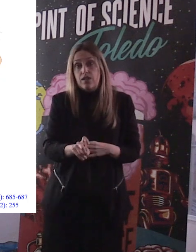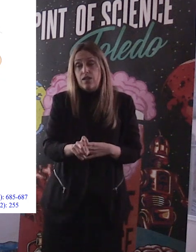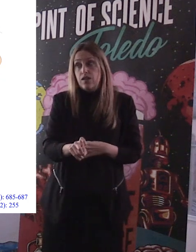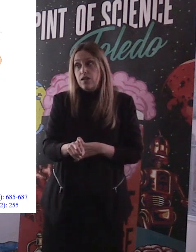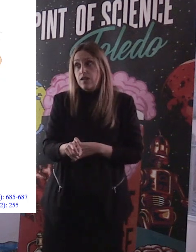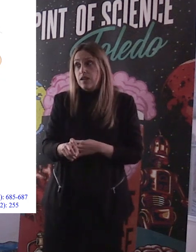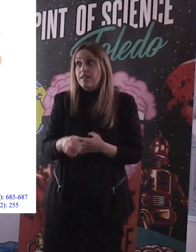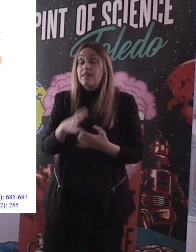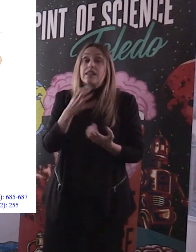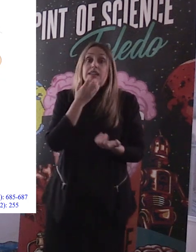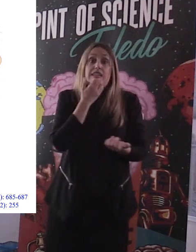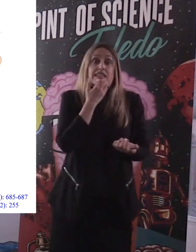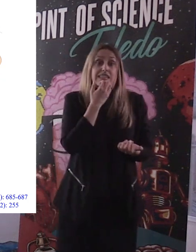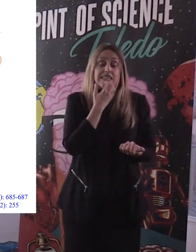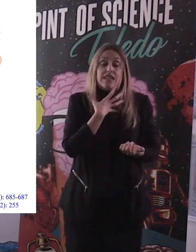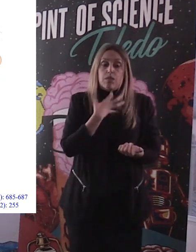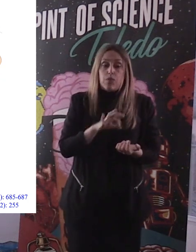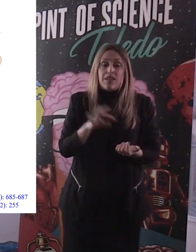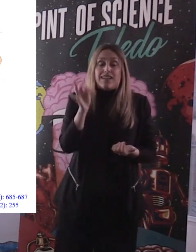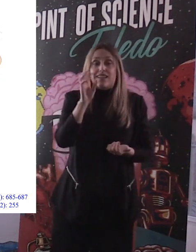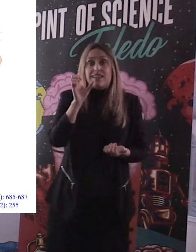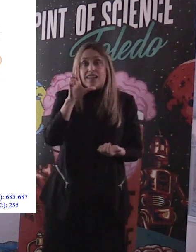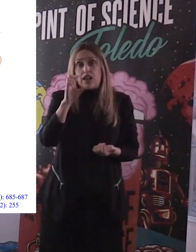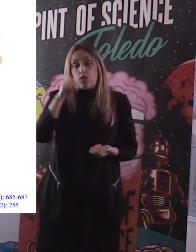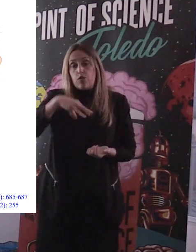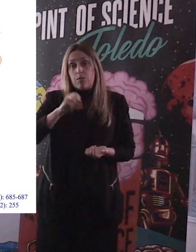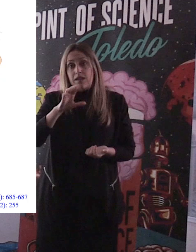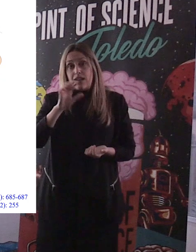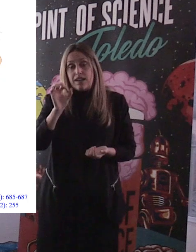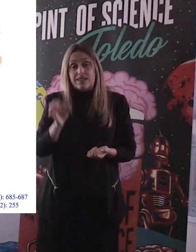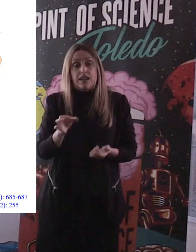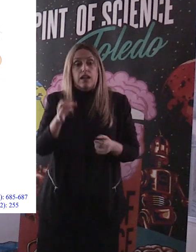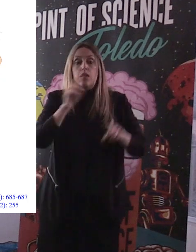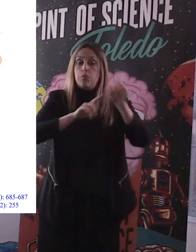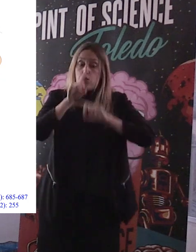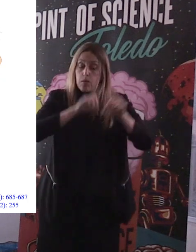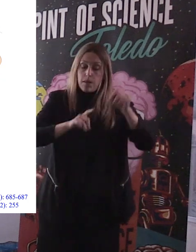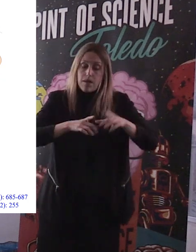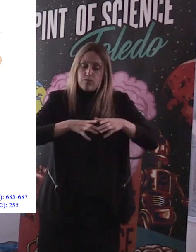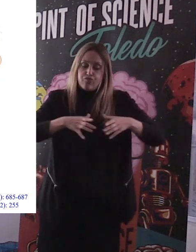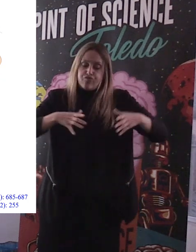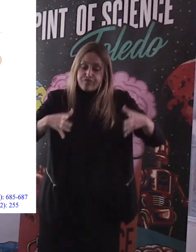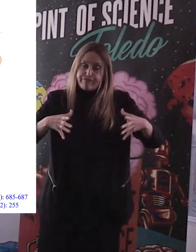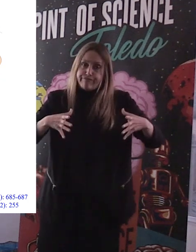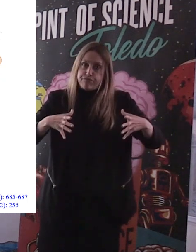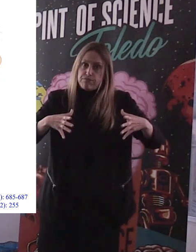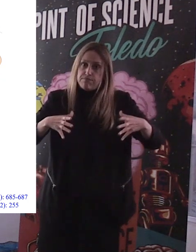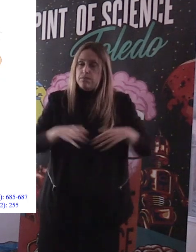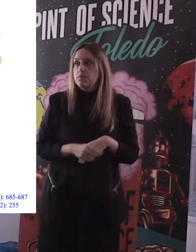si tuviera la telomerasa, este problema se aumenta mucho. Es uno. Y el